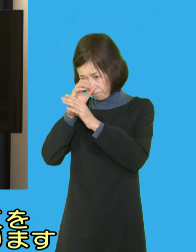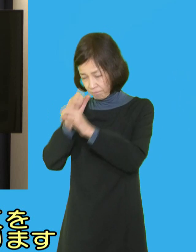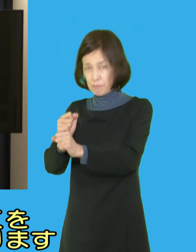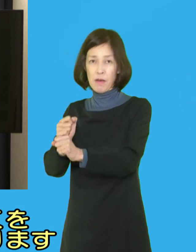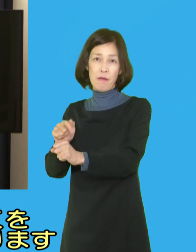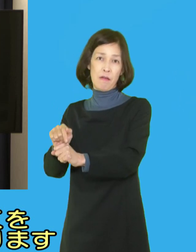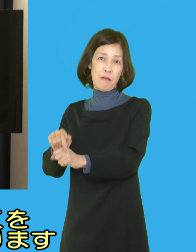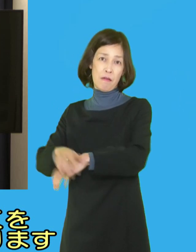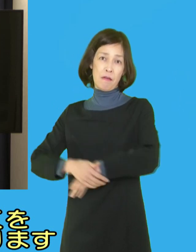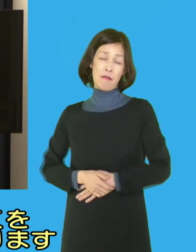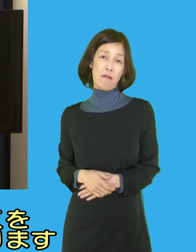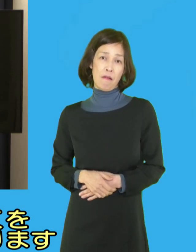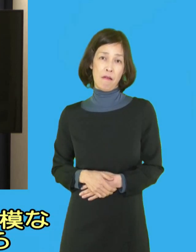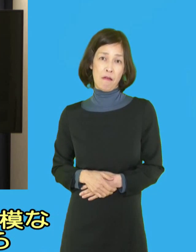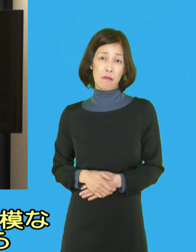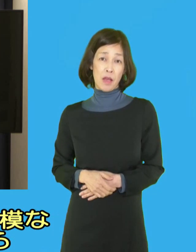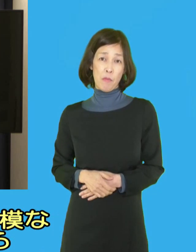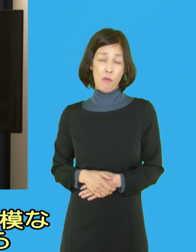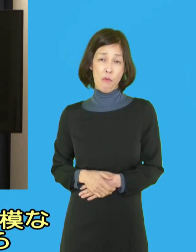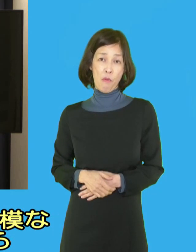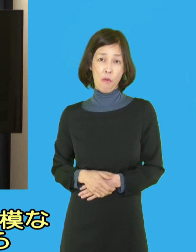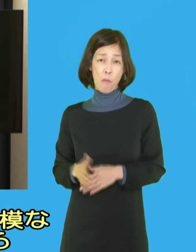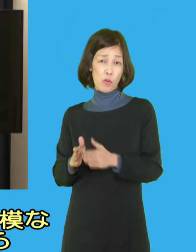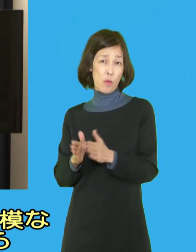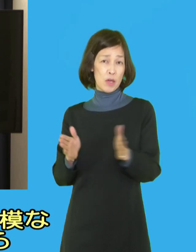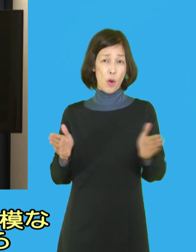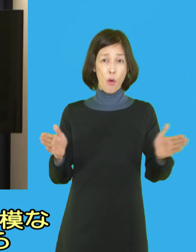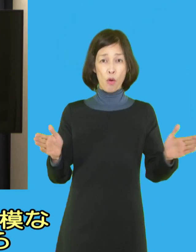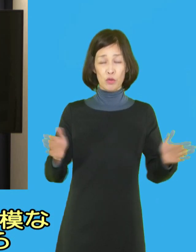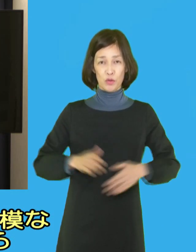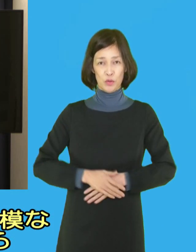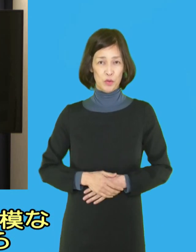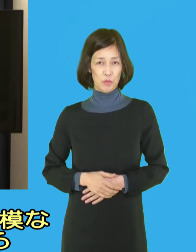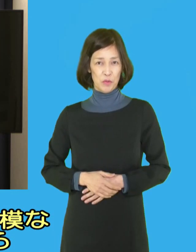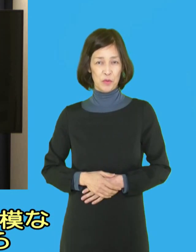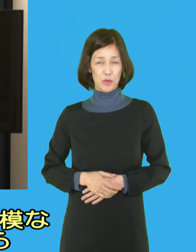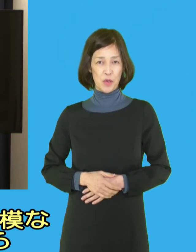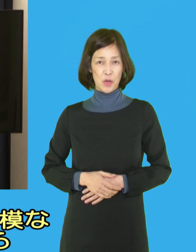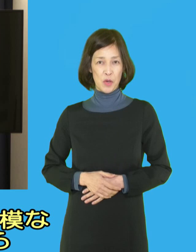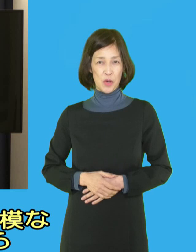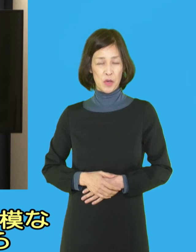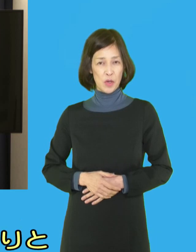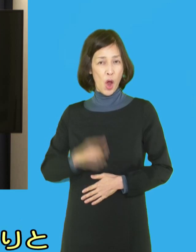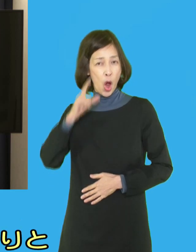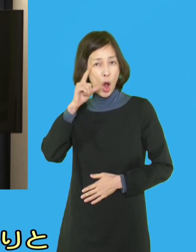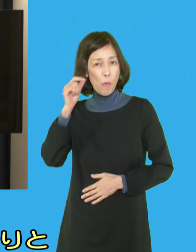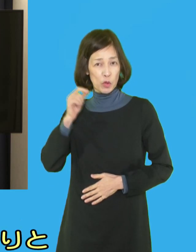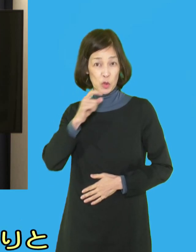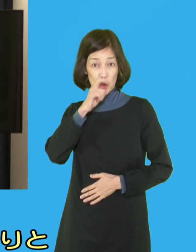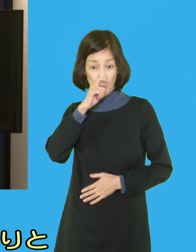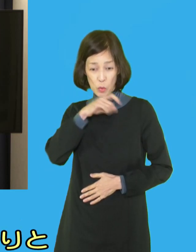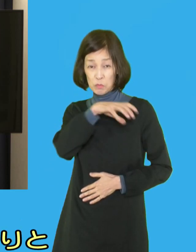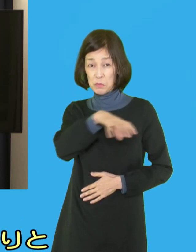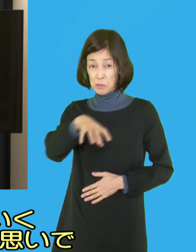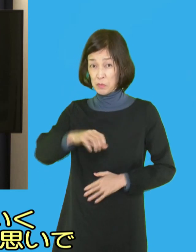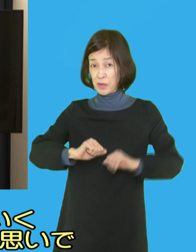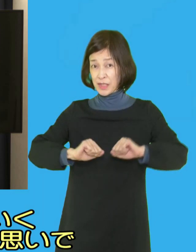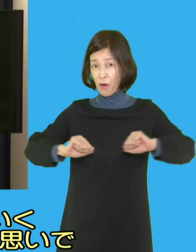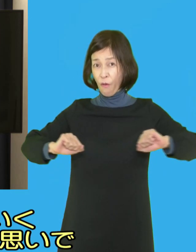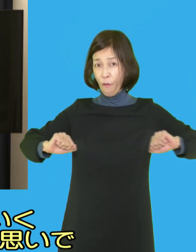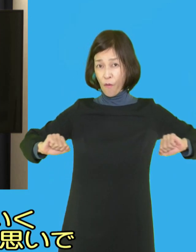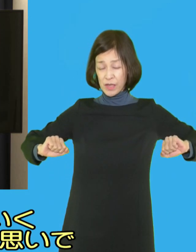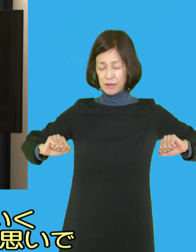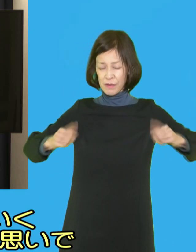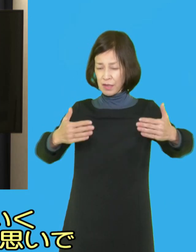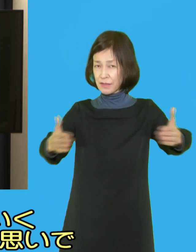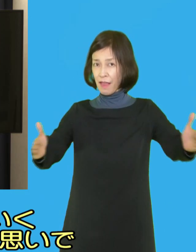頼っていた部分があるんですが、やはりこれだけの大規模な元古墳群ということですから、エリア全体でしっかりと今後のプランを